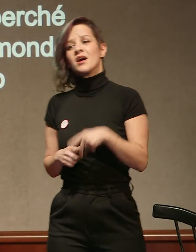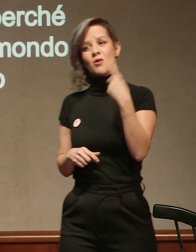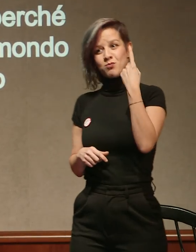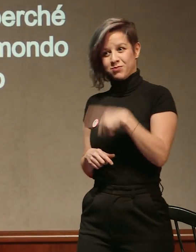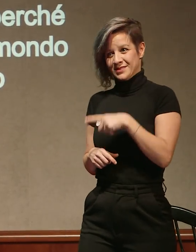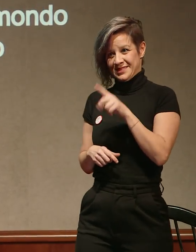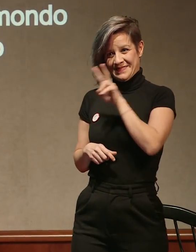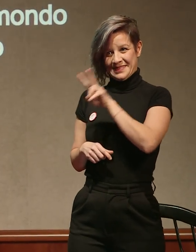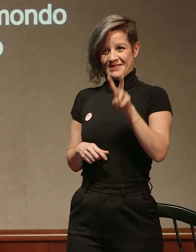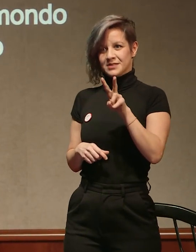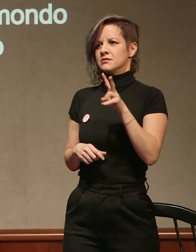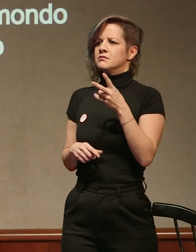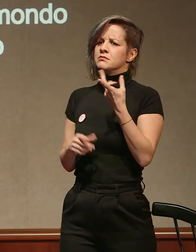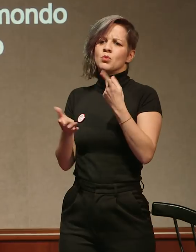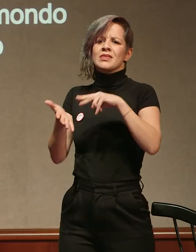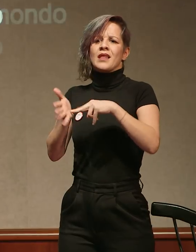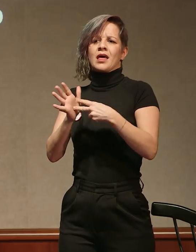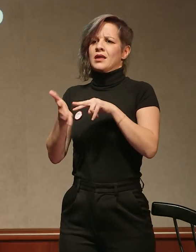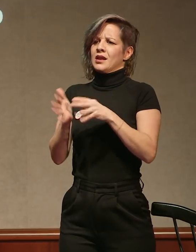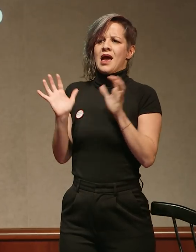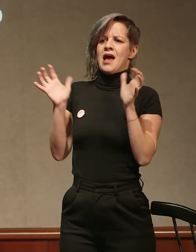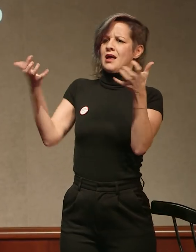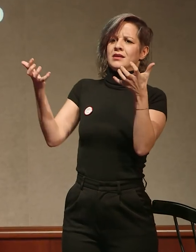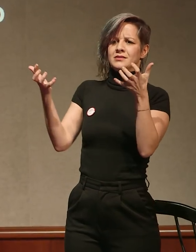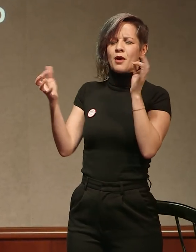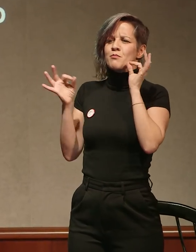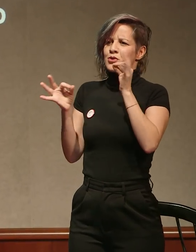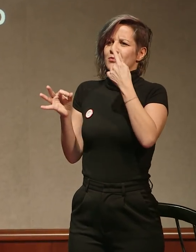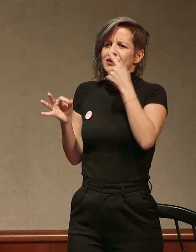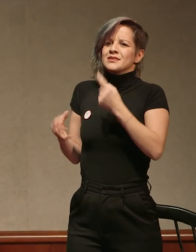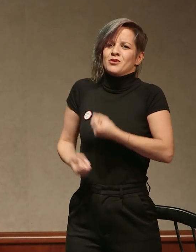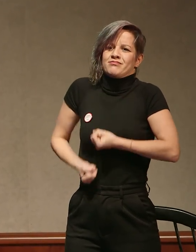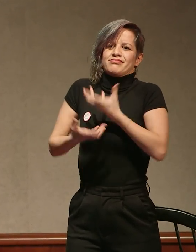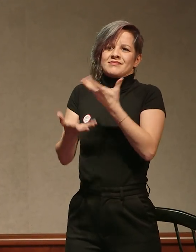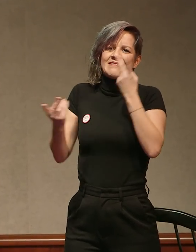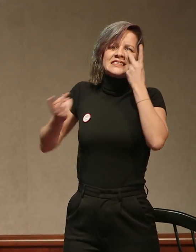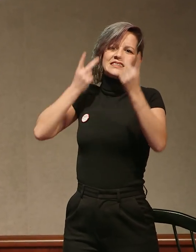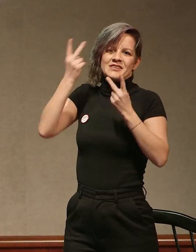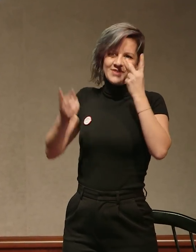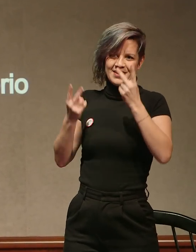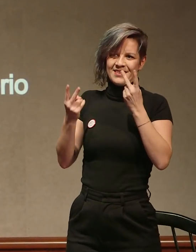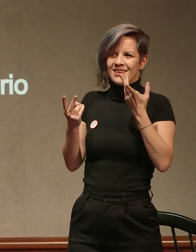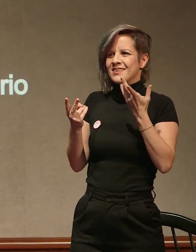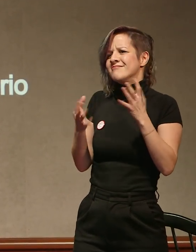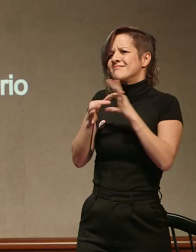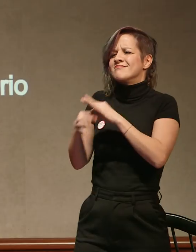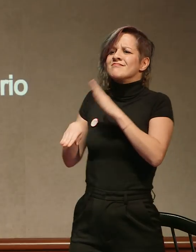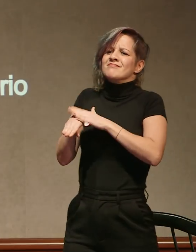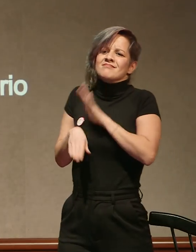vernacular il Visual vernacular è proprio una tecnica d'arte visiva di espressione visiva